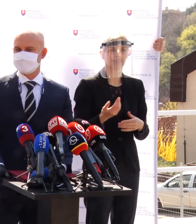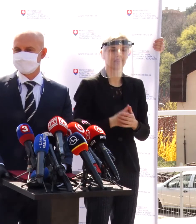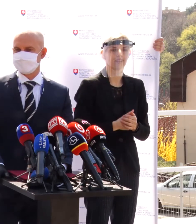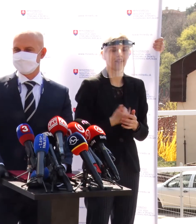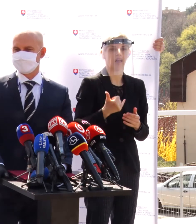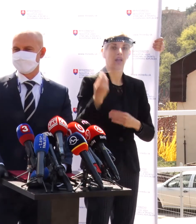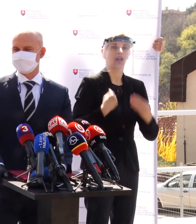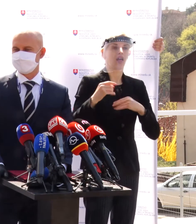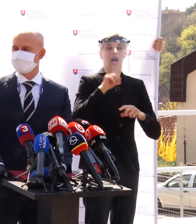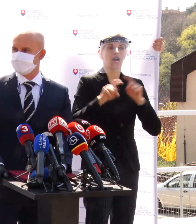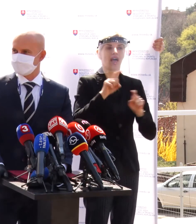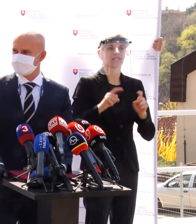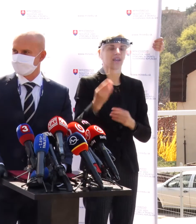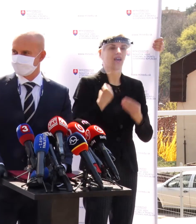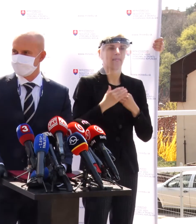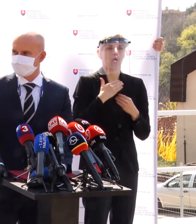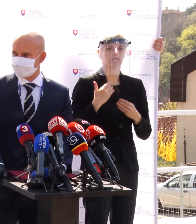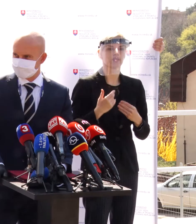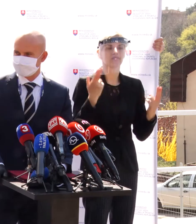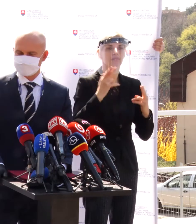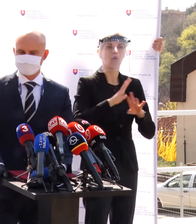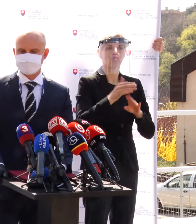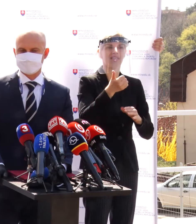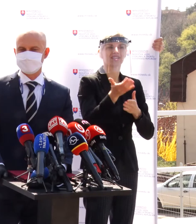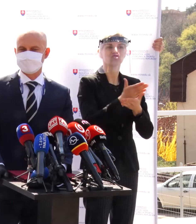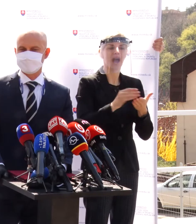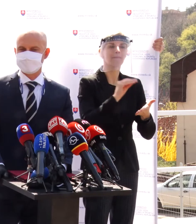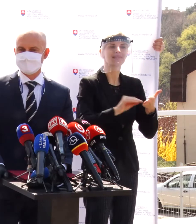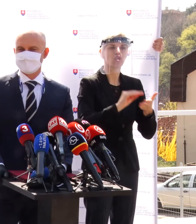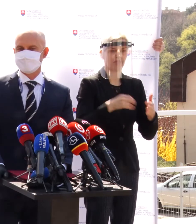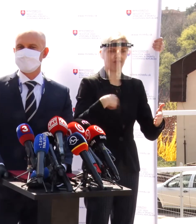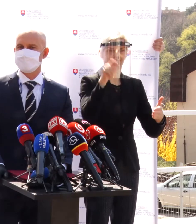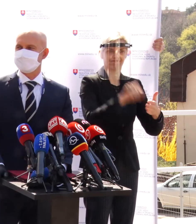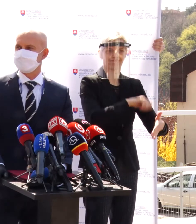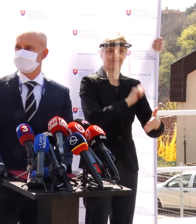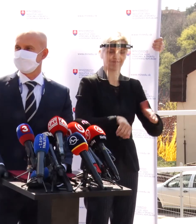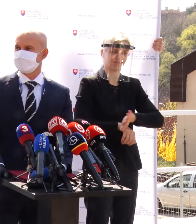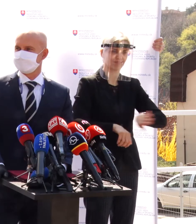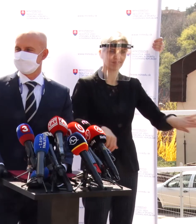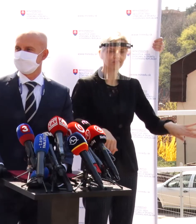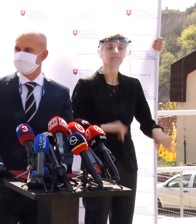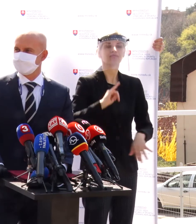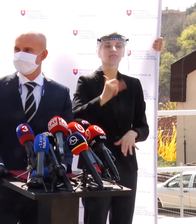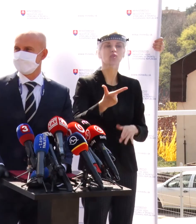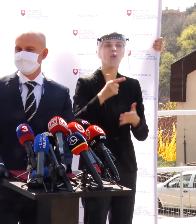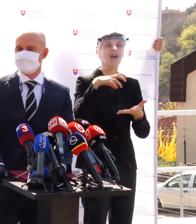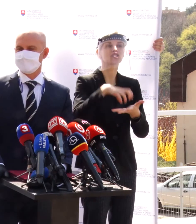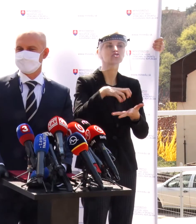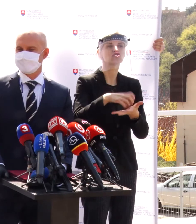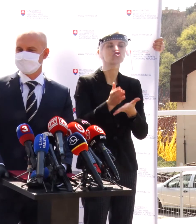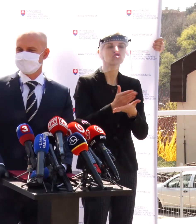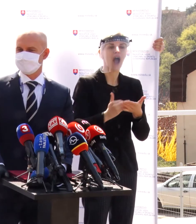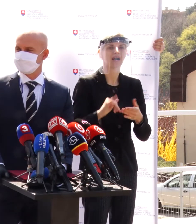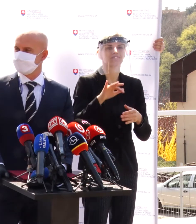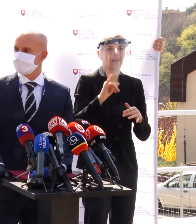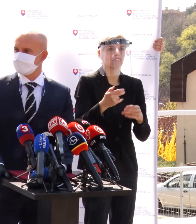sme povedali študentom, že jednu časť rušíme už teraz, to bola tá písomná časť, tú druhú časť ostáva stále otvorená a my sa